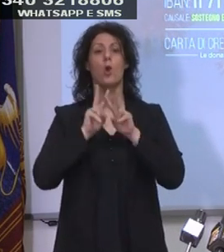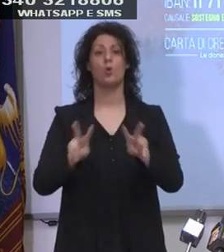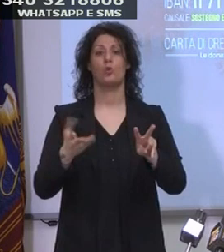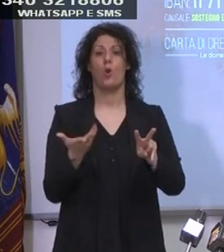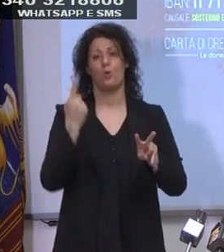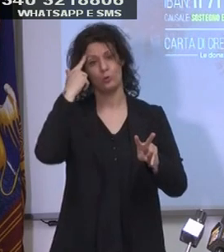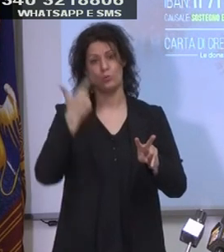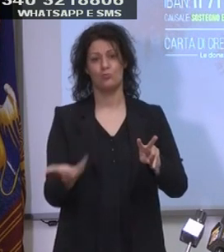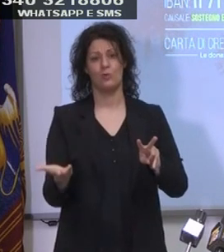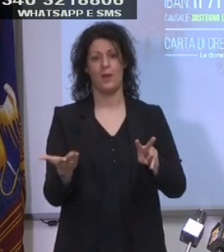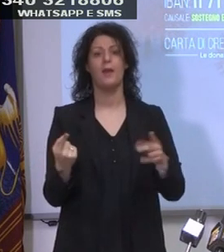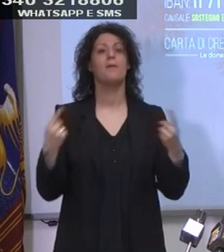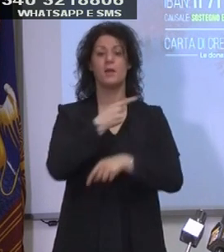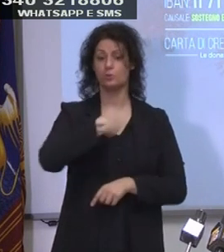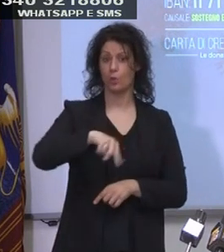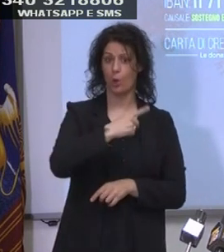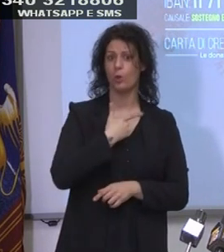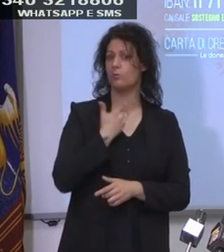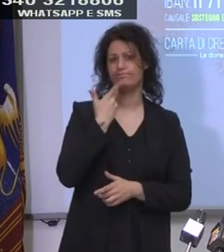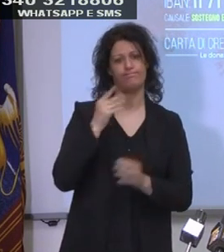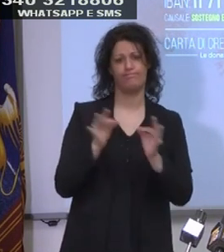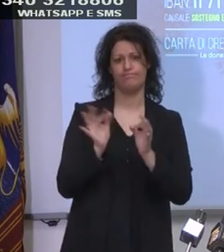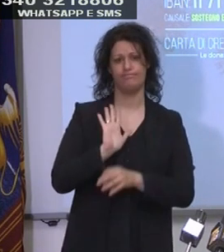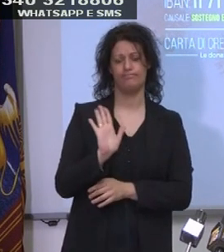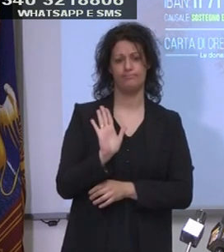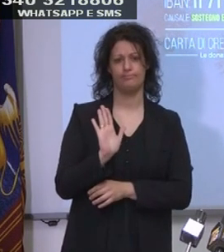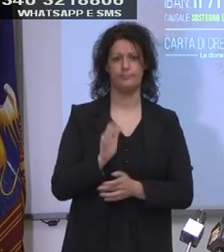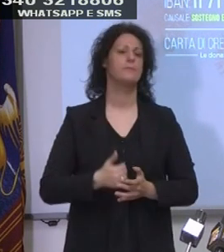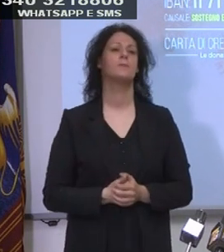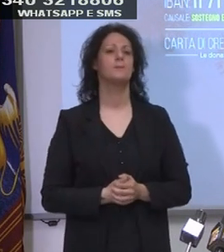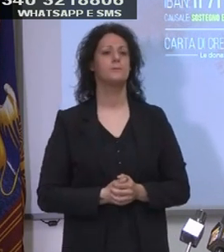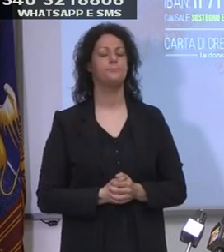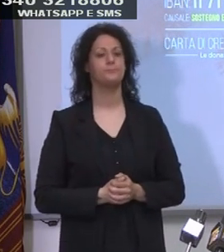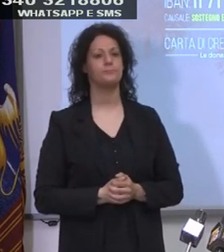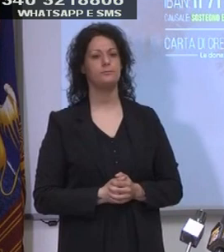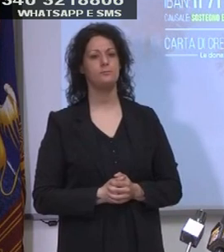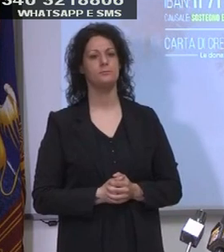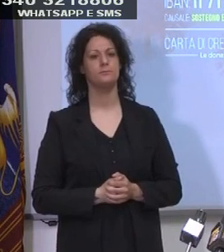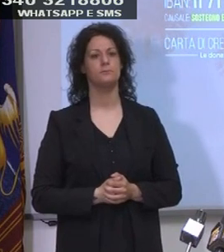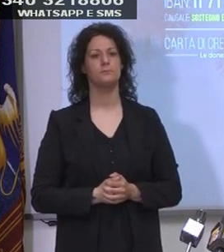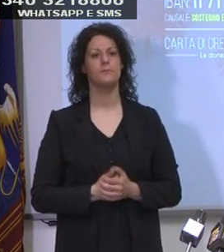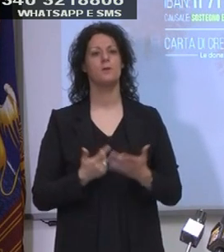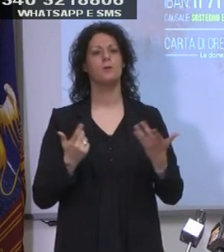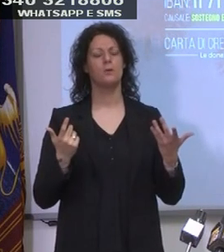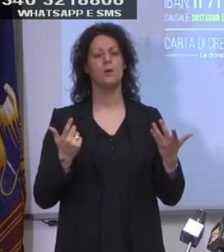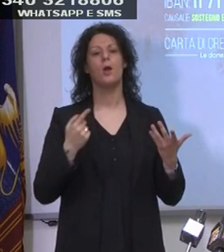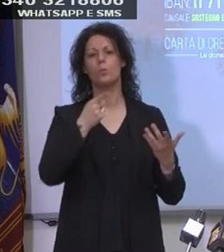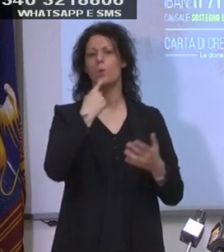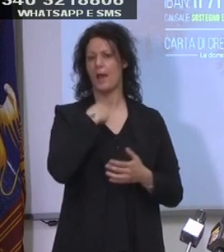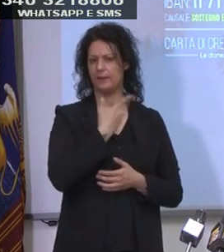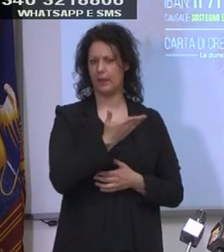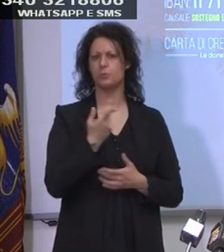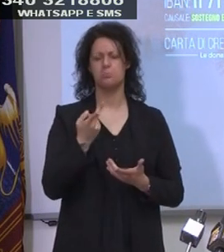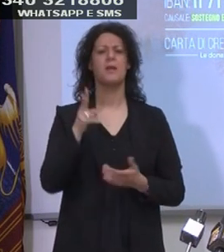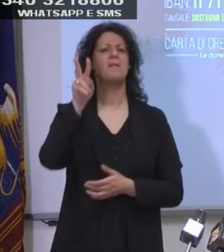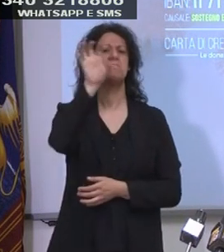noi. Non è un gioco a premi, perché tu hai detto noi veneti rispettiamo